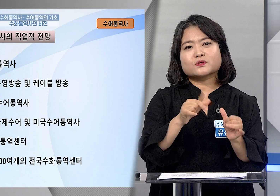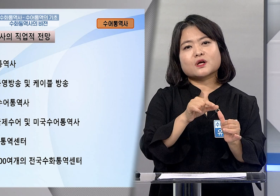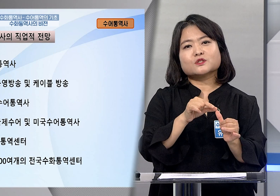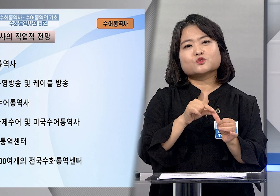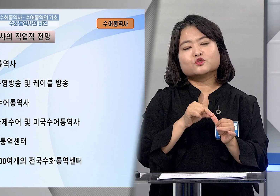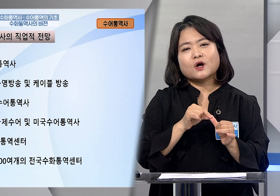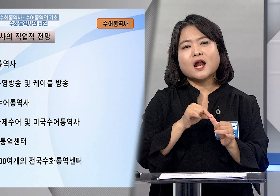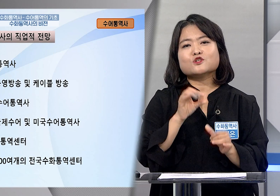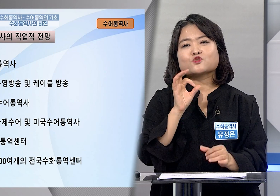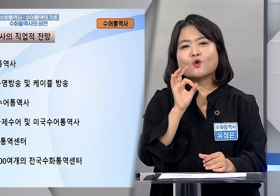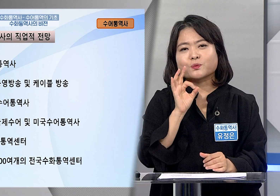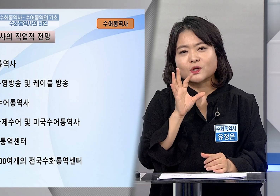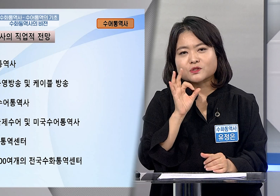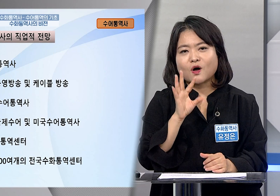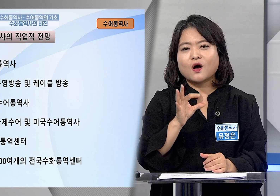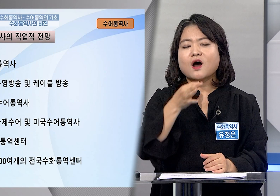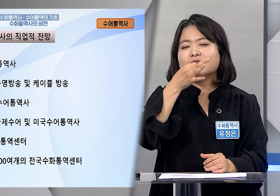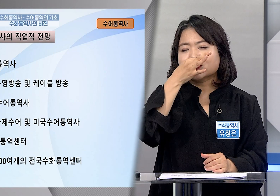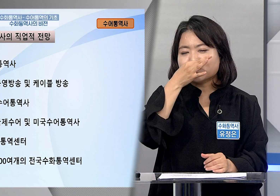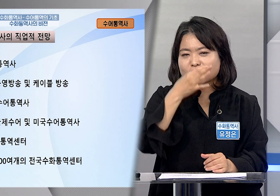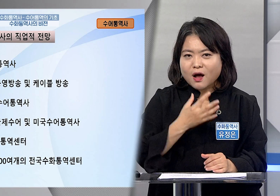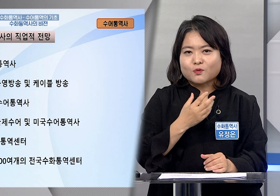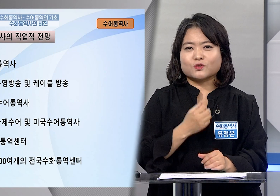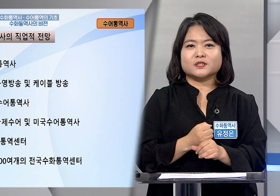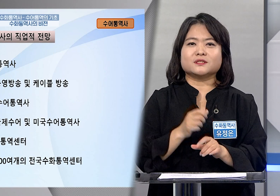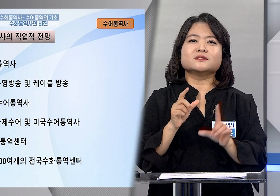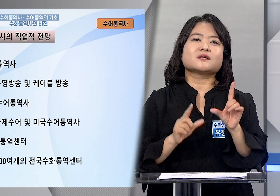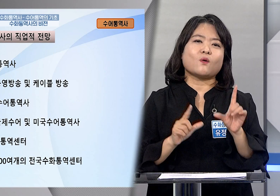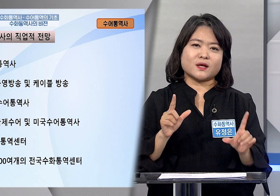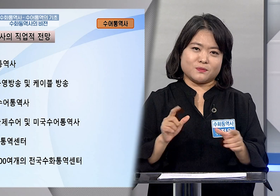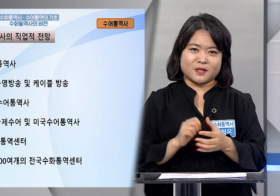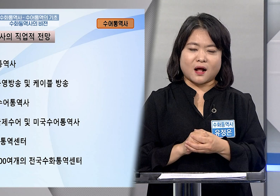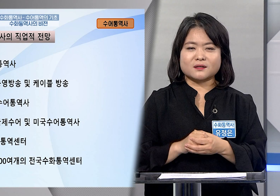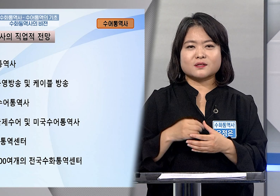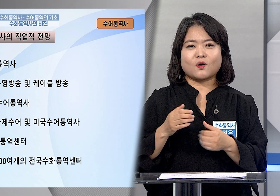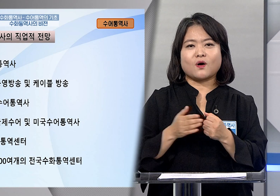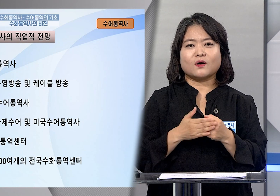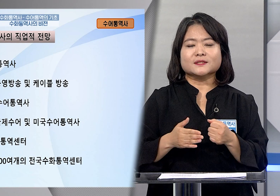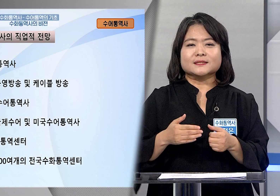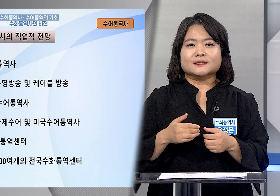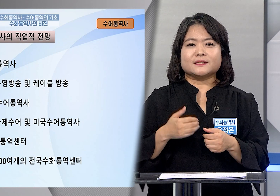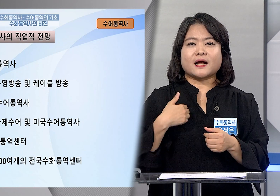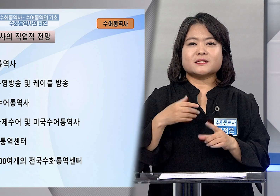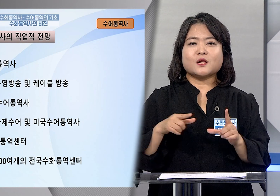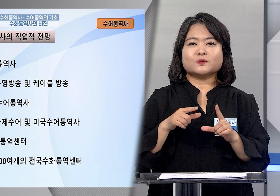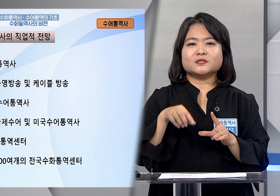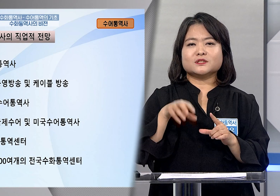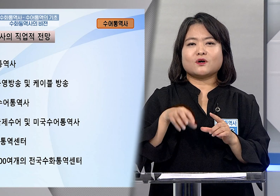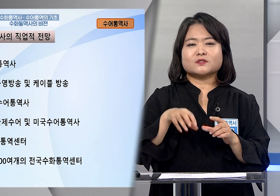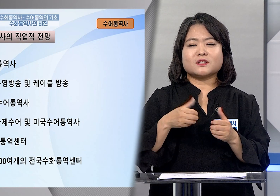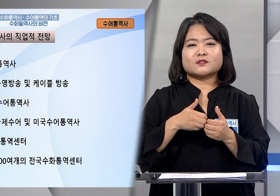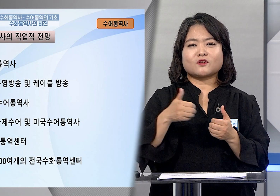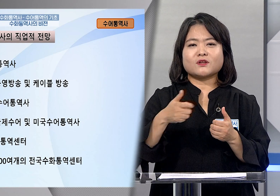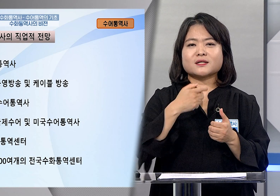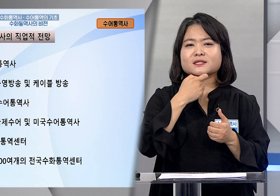수화통역사를 구할 수 없어서 힘들어하고 있는 상황입니다. 그래서 내가 살고 있는 터전에서 떠나기